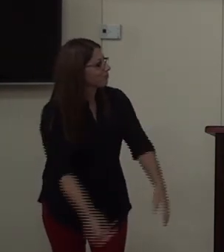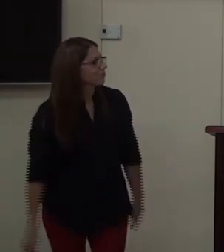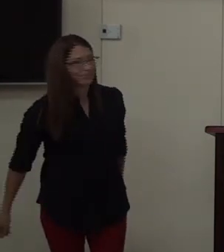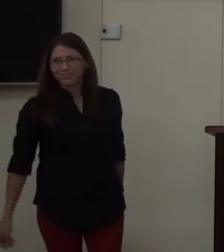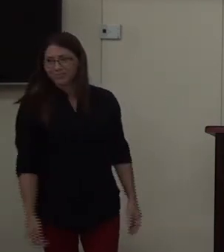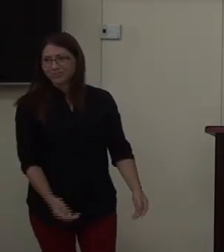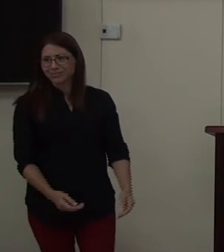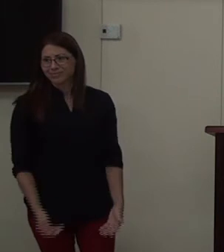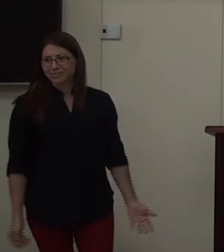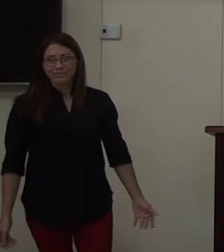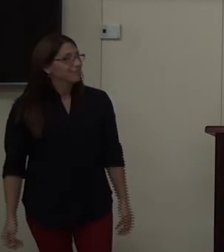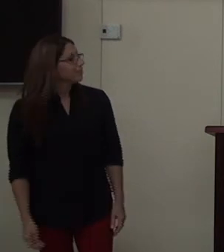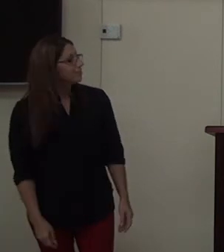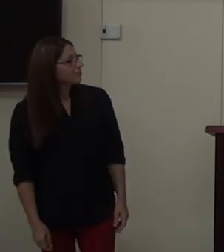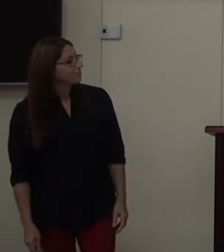la cultura